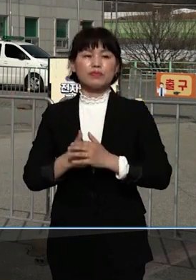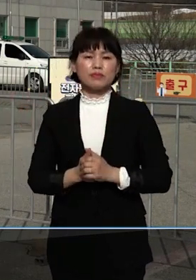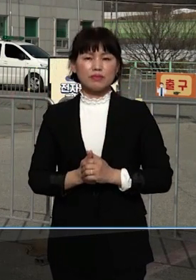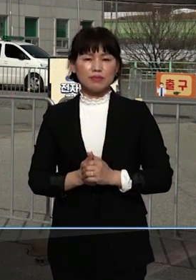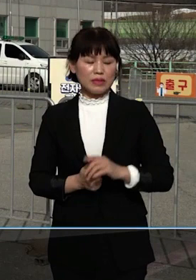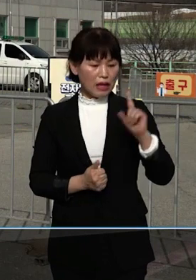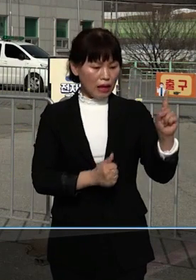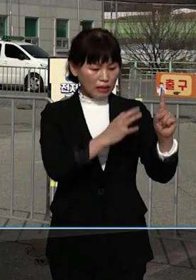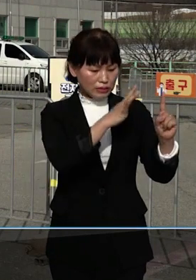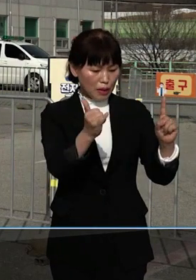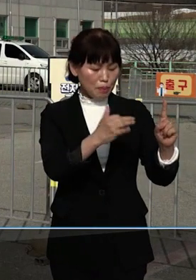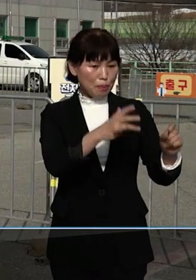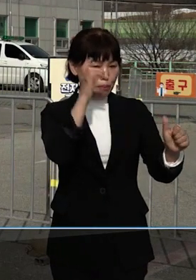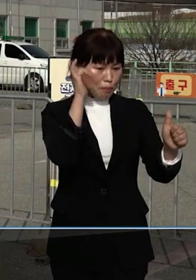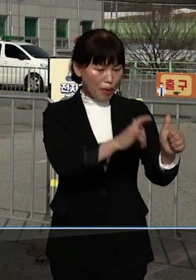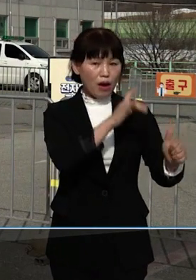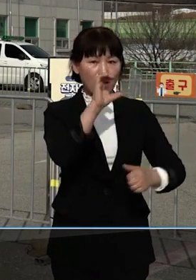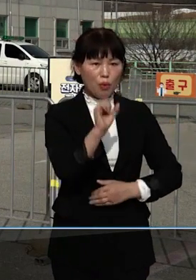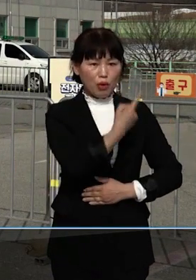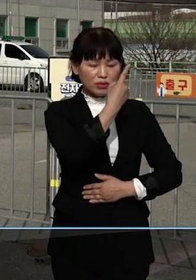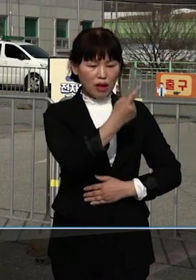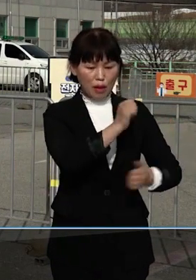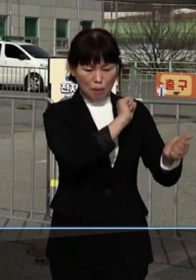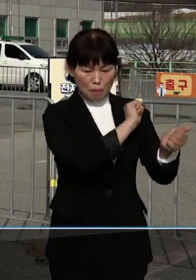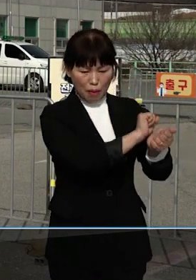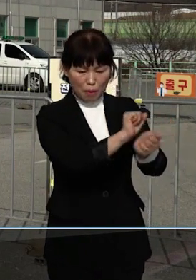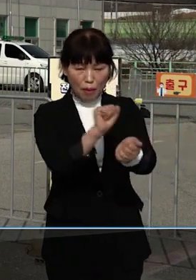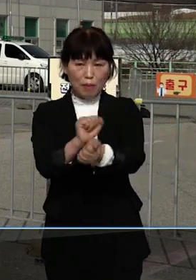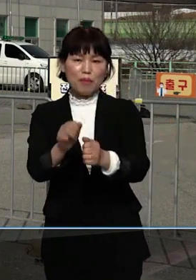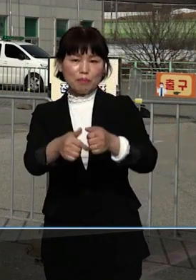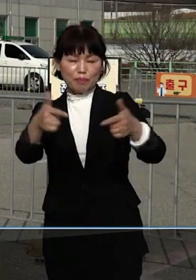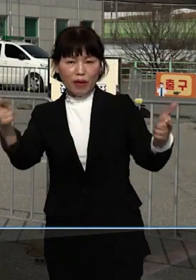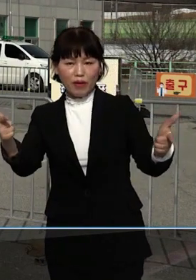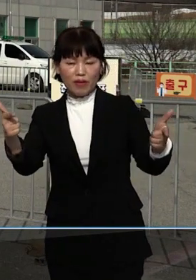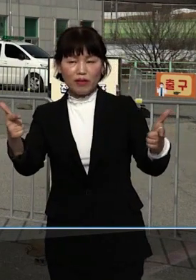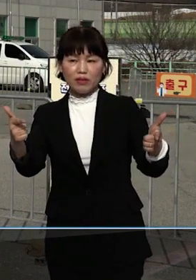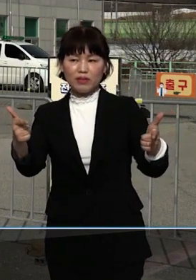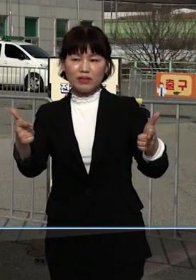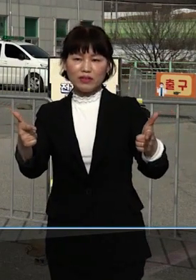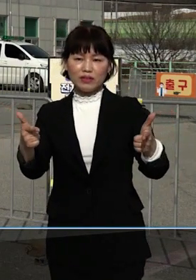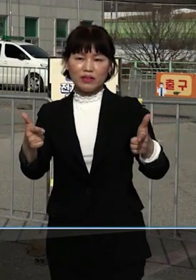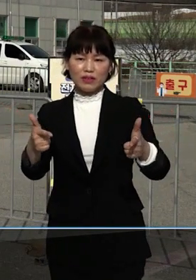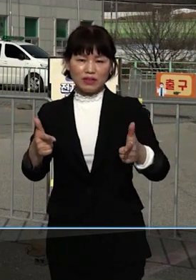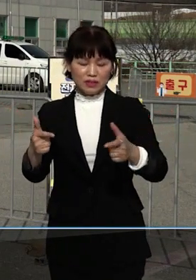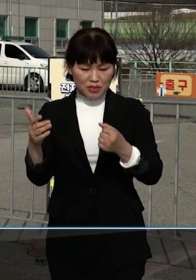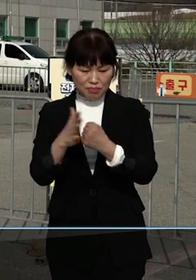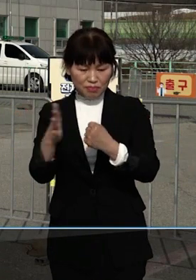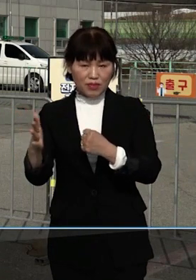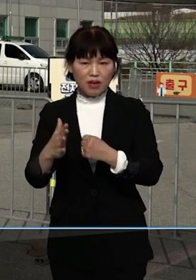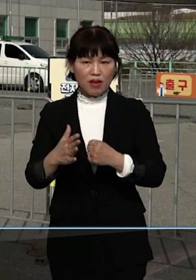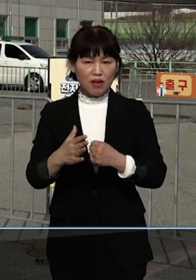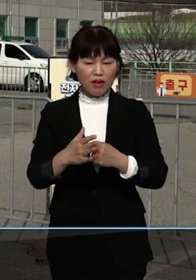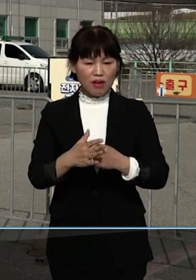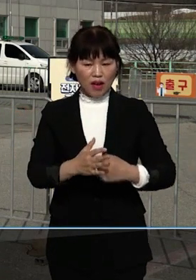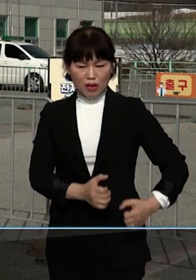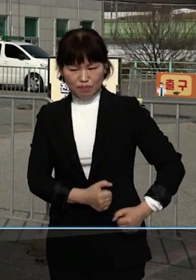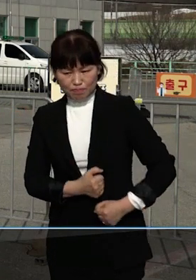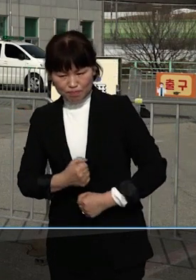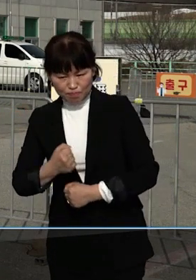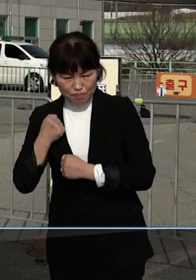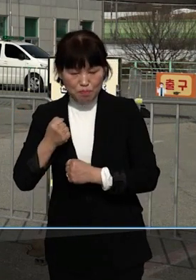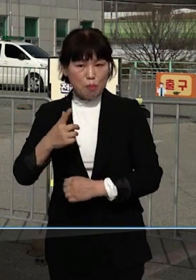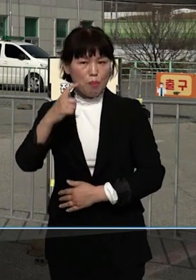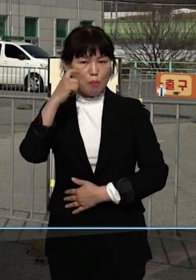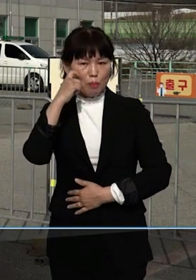확진자가 여러 명에게 전파시킬 수 있는 만큼 지체 없이 재난 안내문을